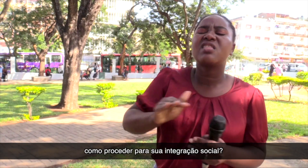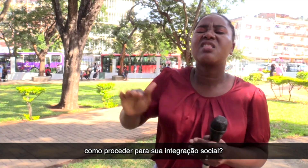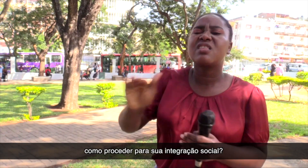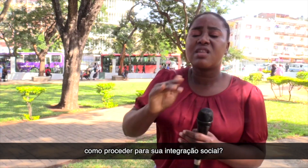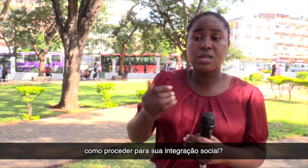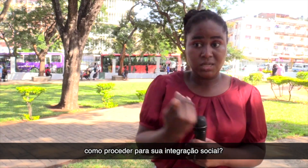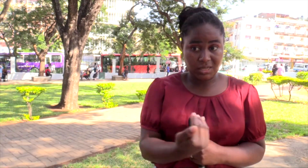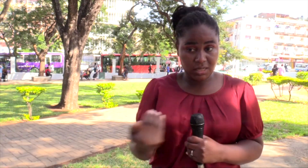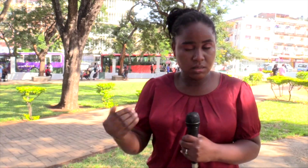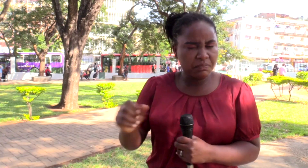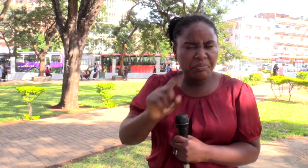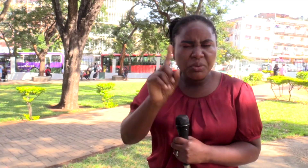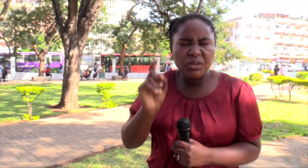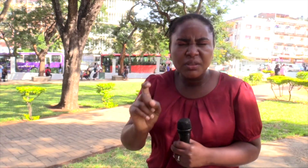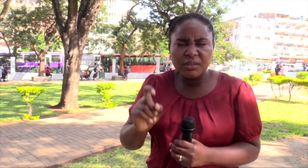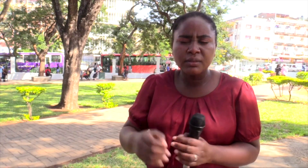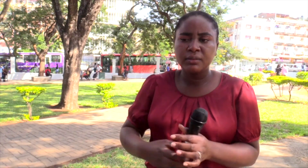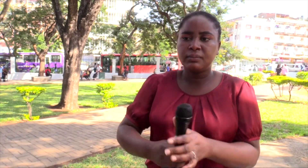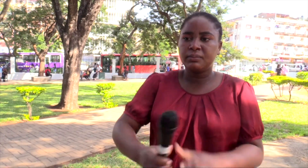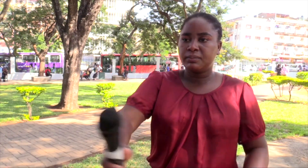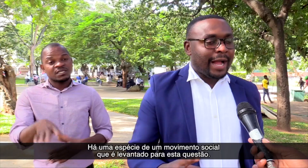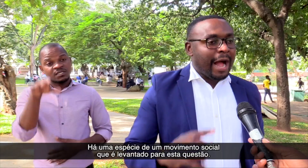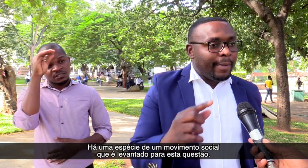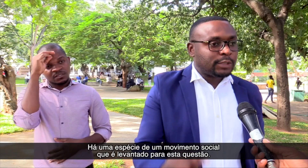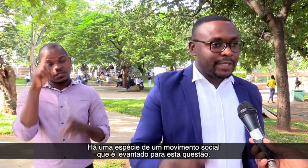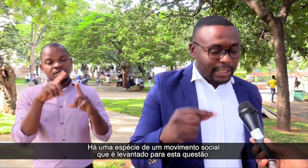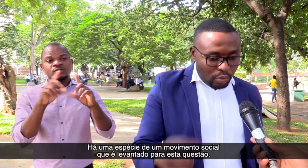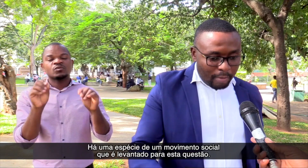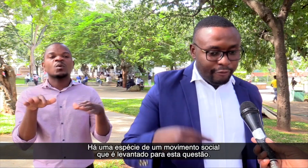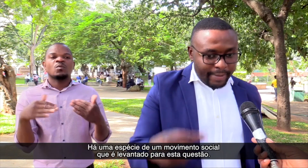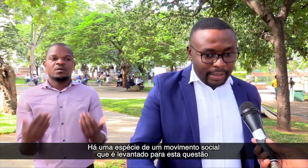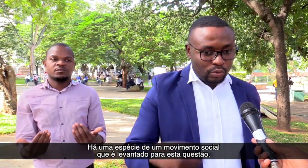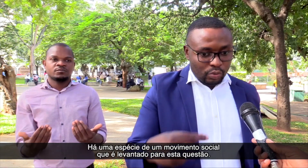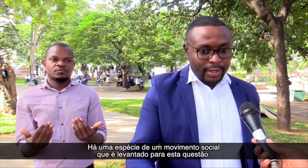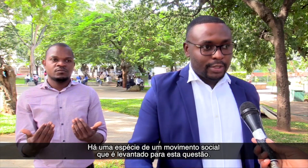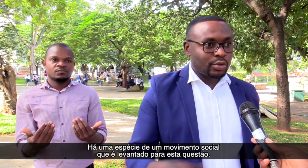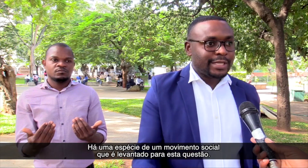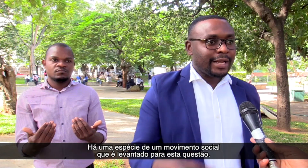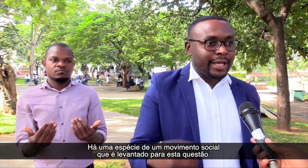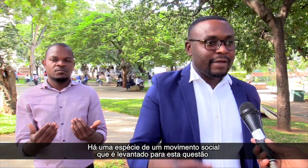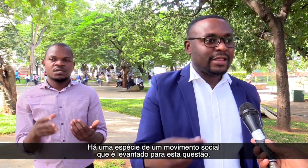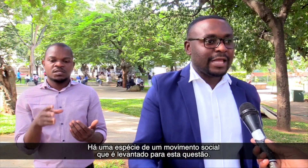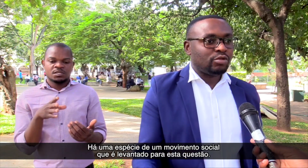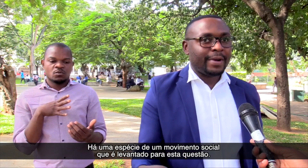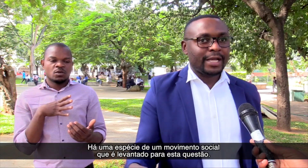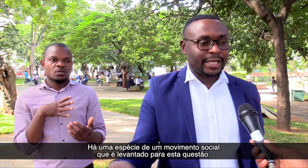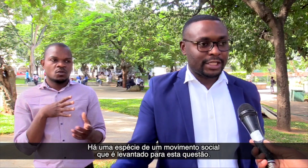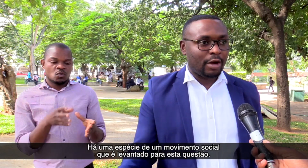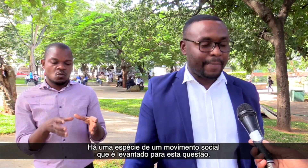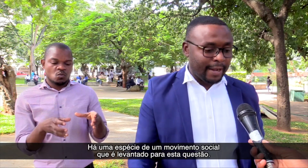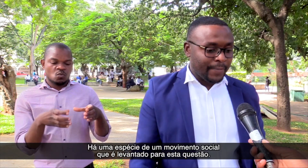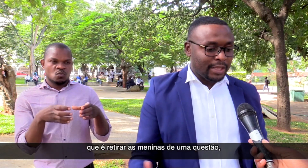emergência, para a não perpetuação deste mal que é o casamento prematuro.